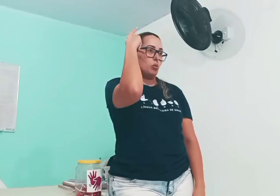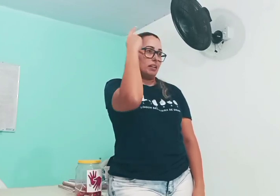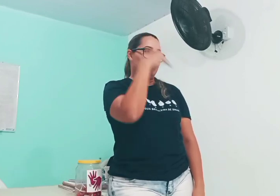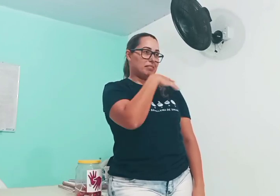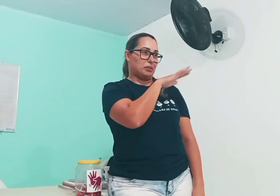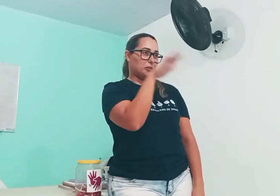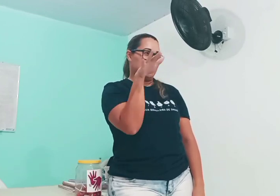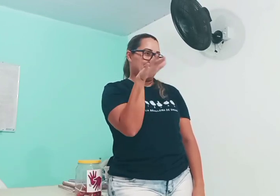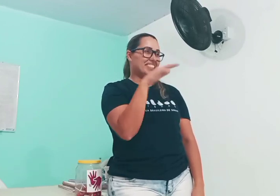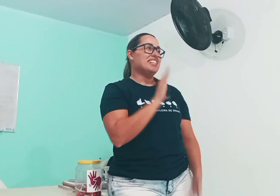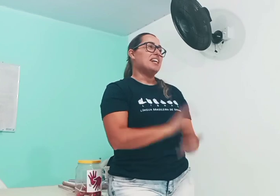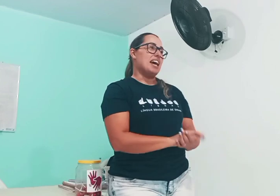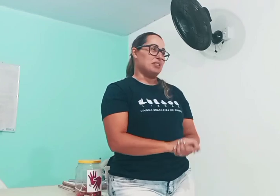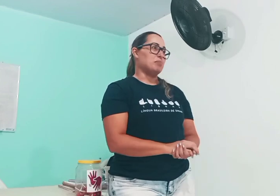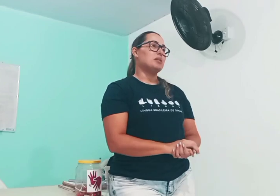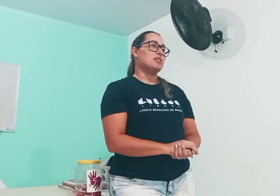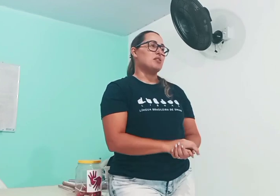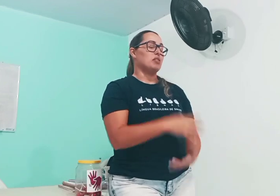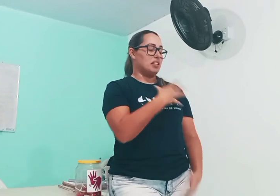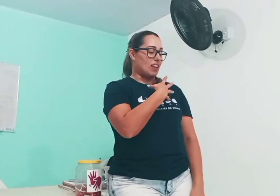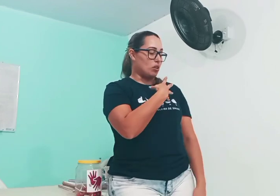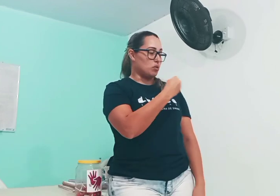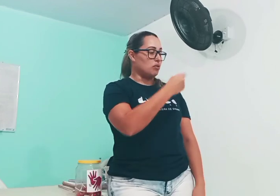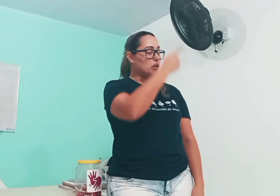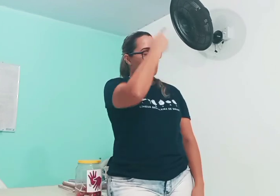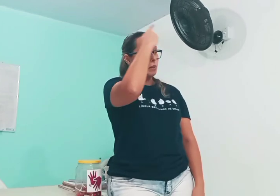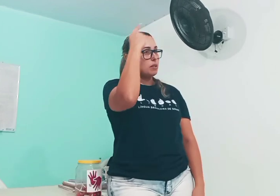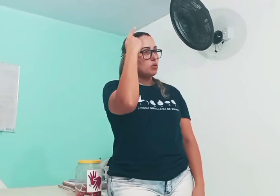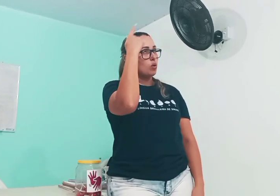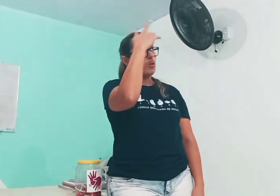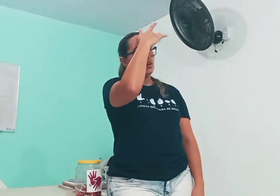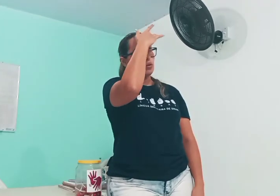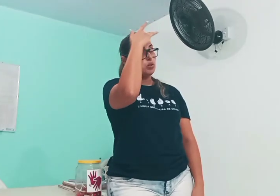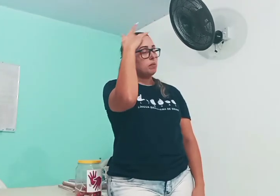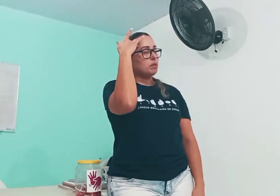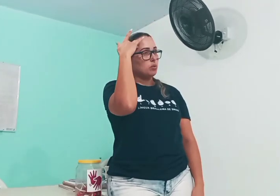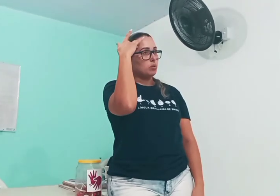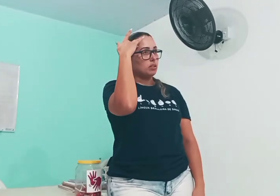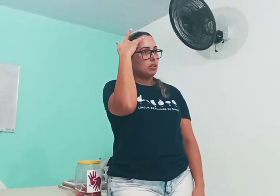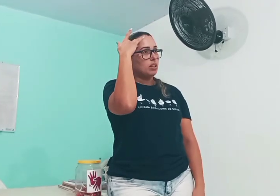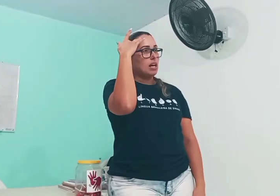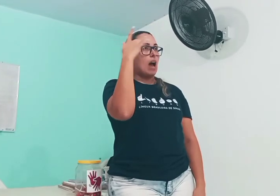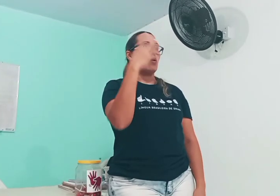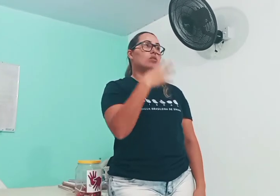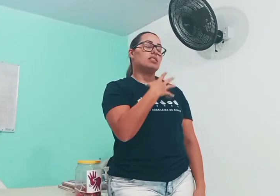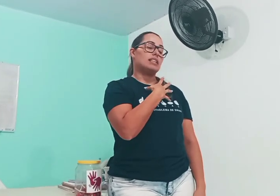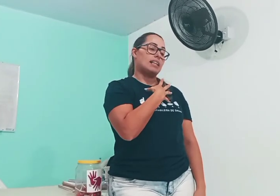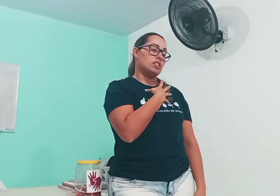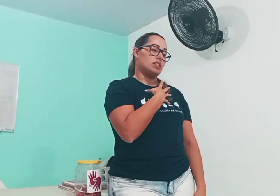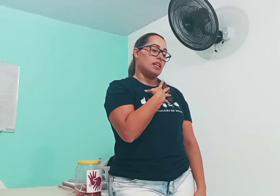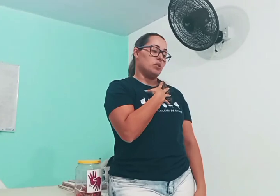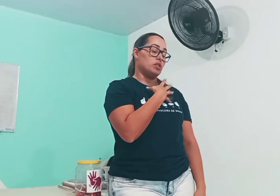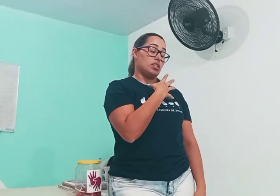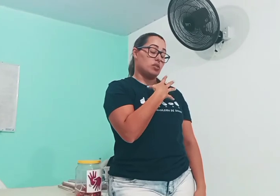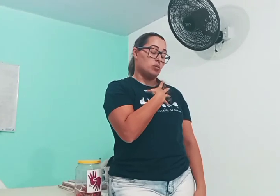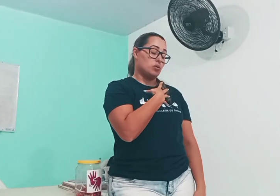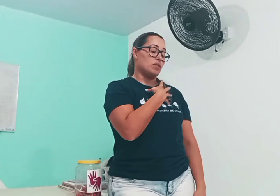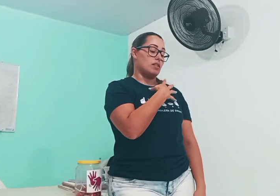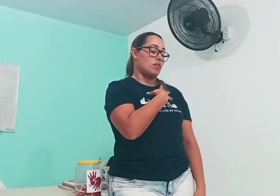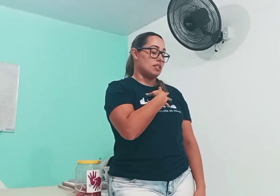aí, né? Tipo isso, eu vou ter que falar que eu sou filho de uma pessoa ou de uma pessoa. Agora, quando se trata de Deus, de Jesus, você vai